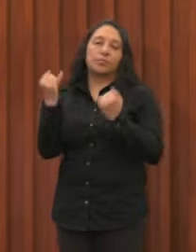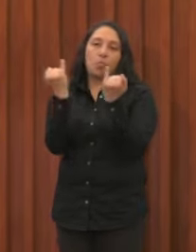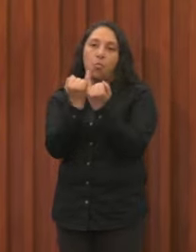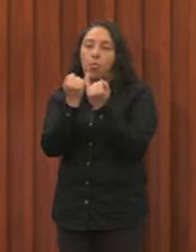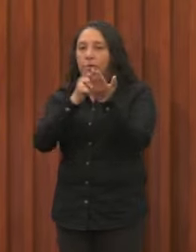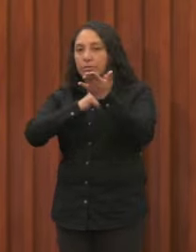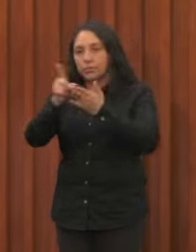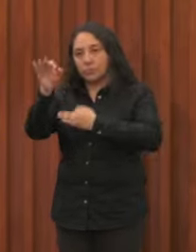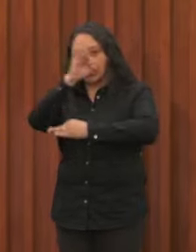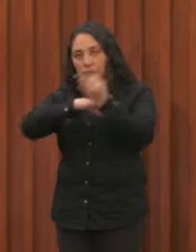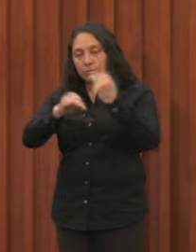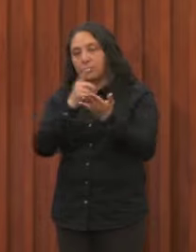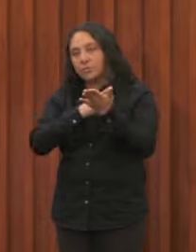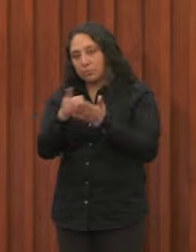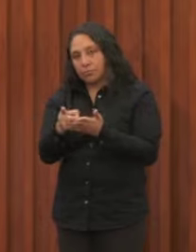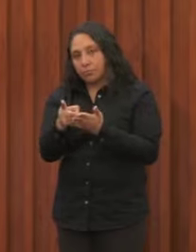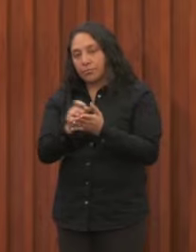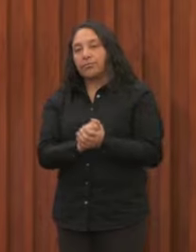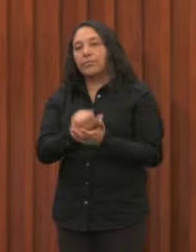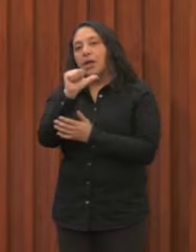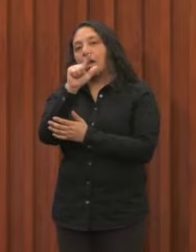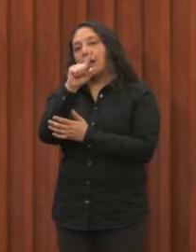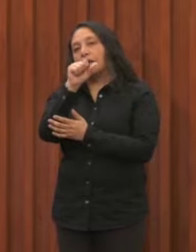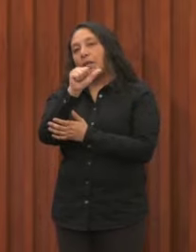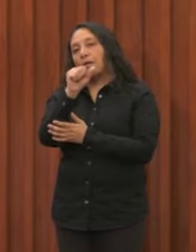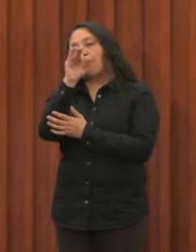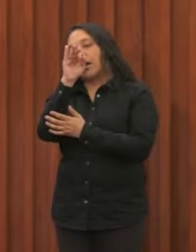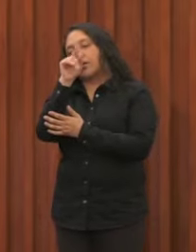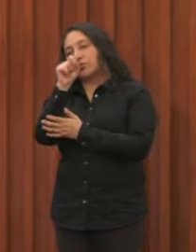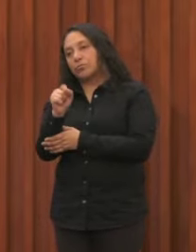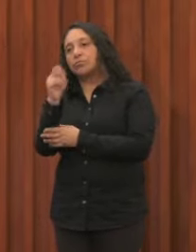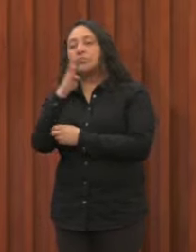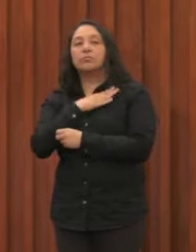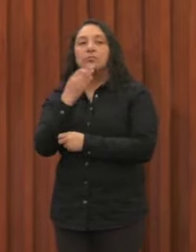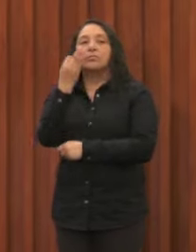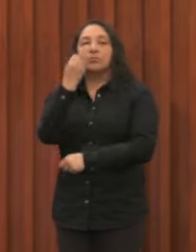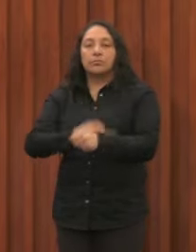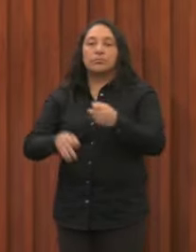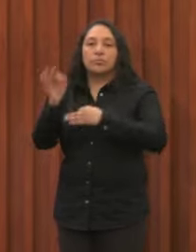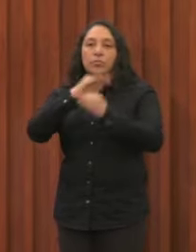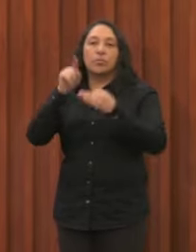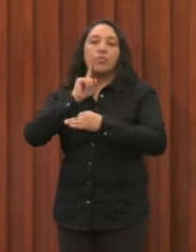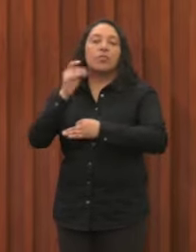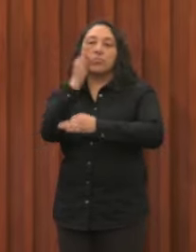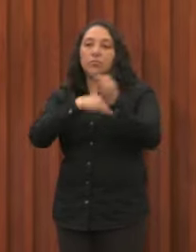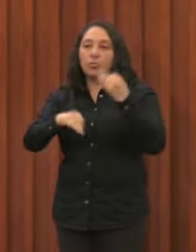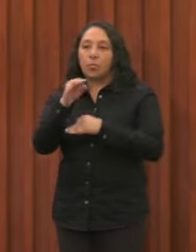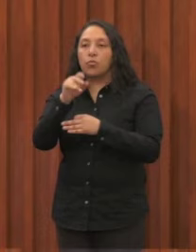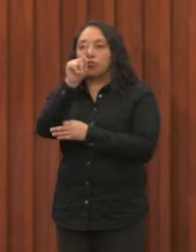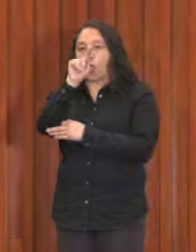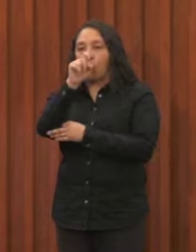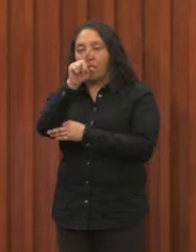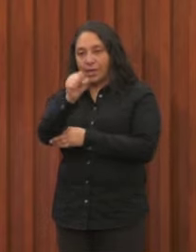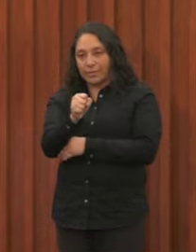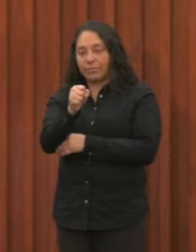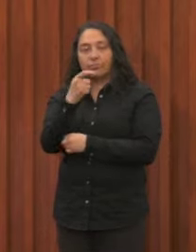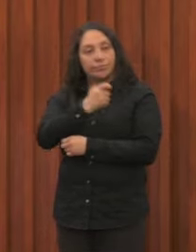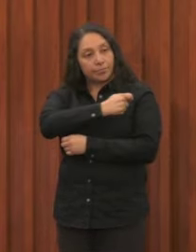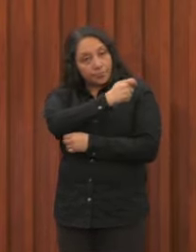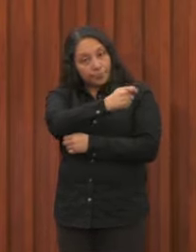los derechos a la pasión. Muy buenas tardes, todas, todos y todes. Saludo con